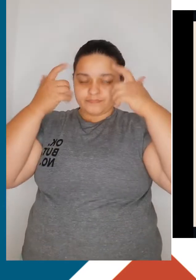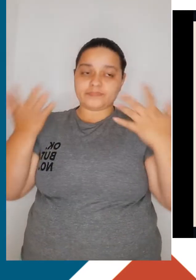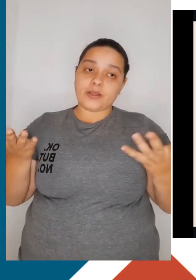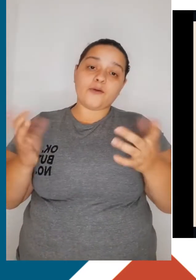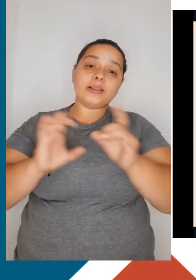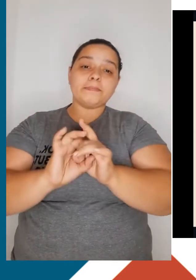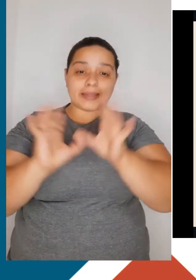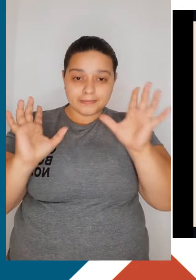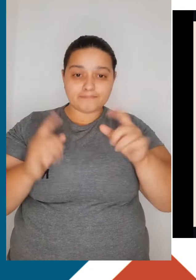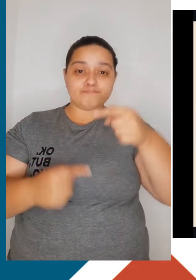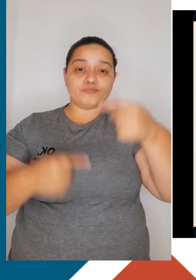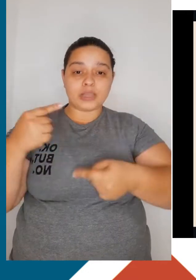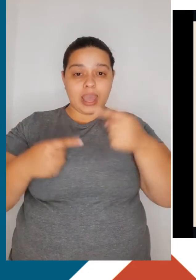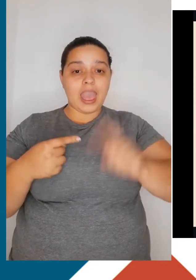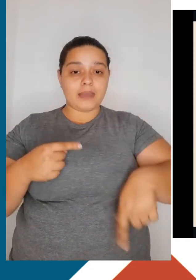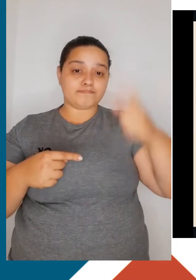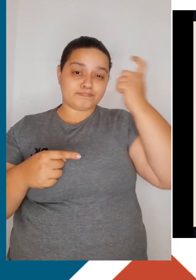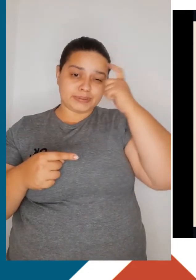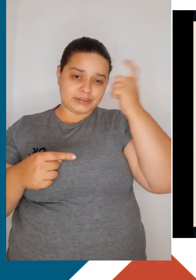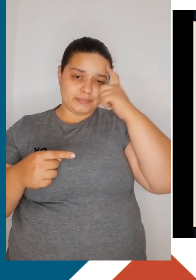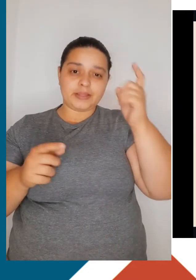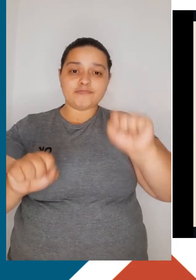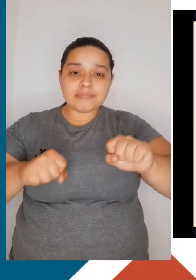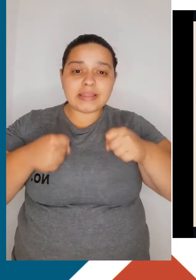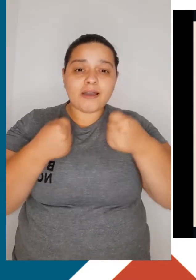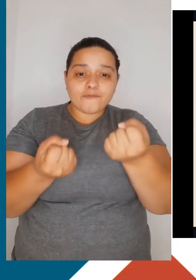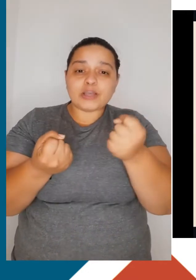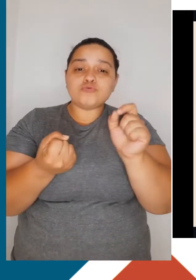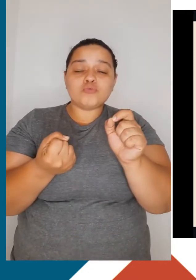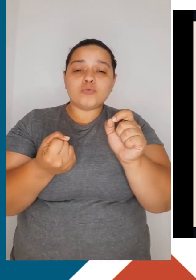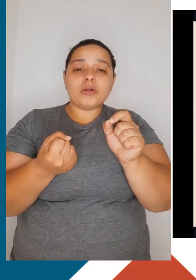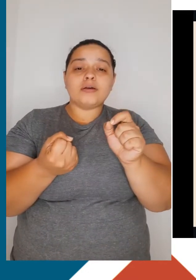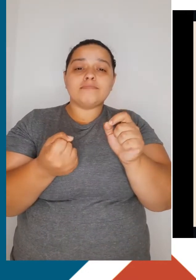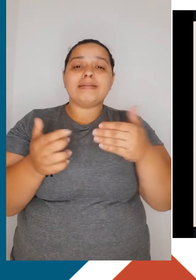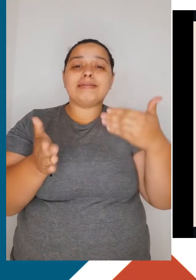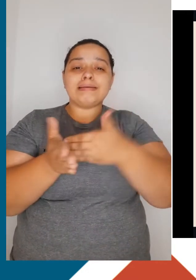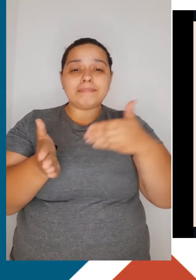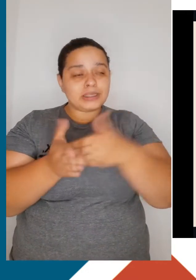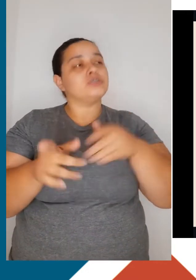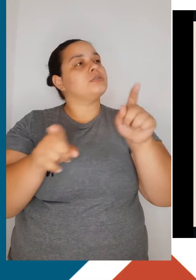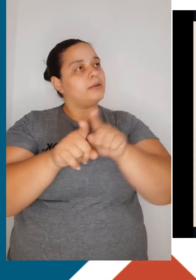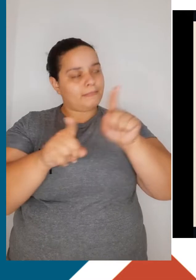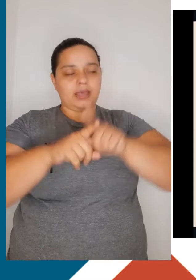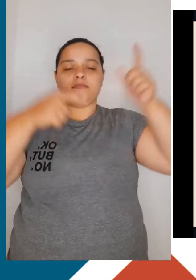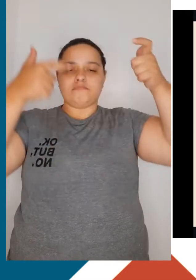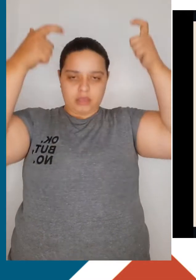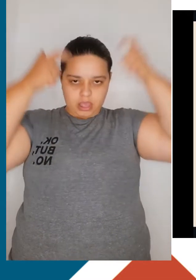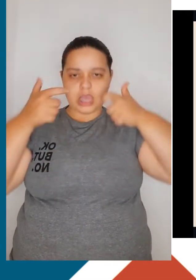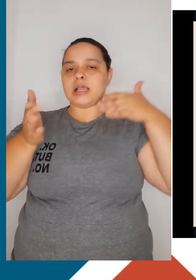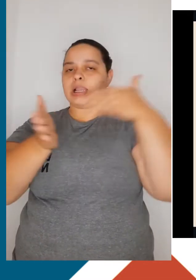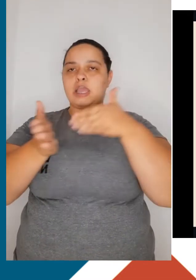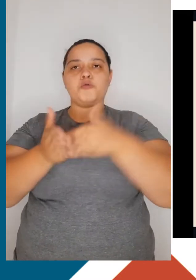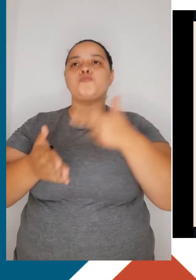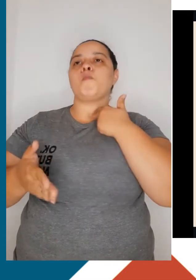liberalismo político vai ser a corrente de pensamento que vai defender os limites para a autoridade do rei.